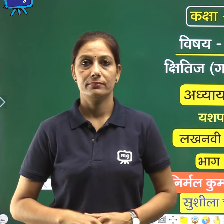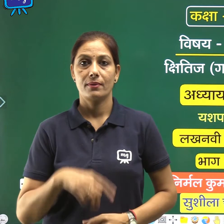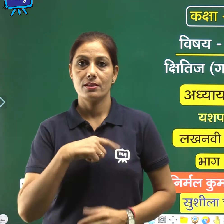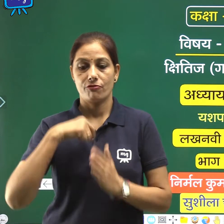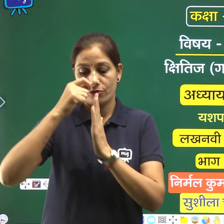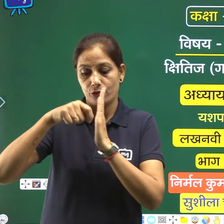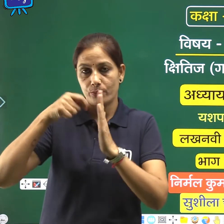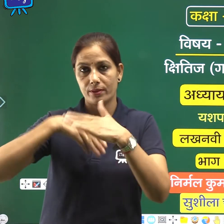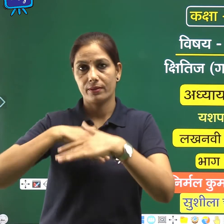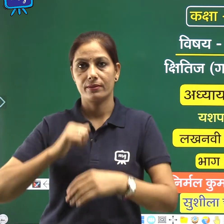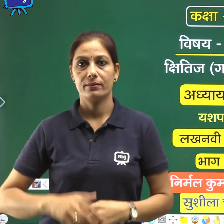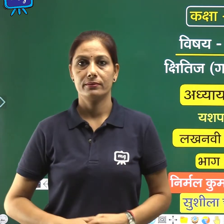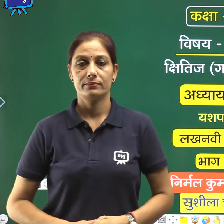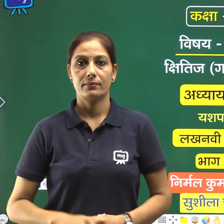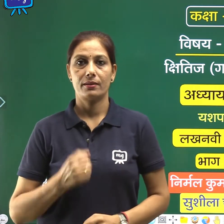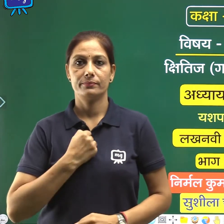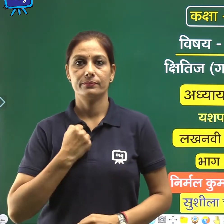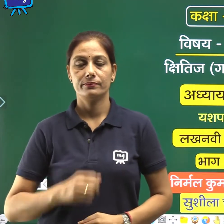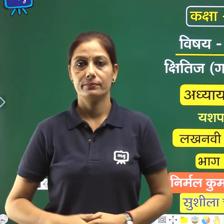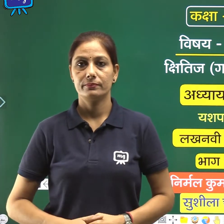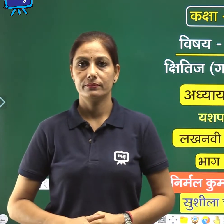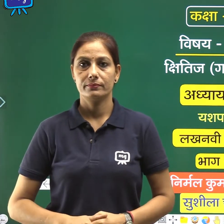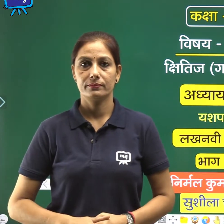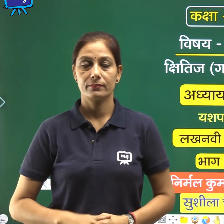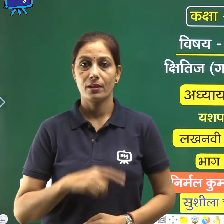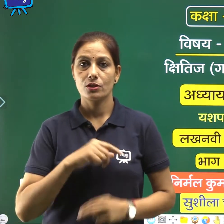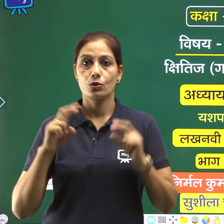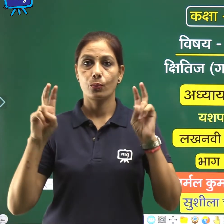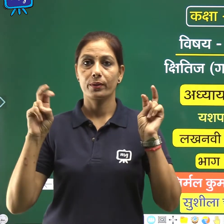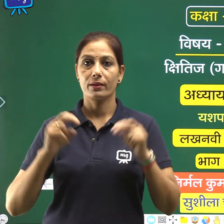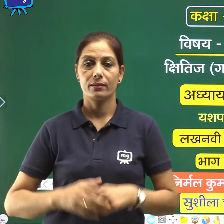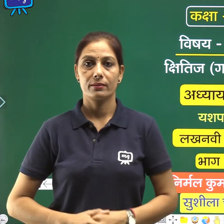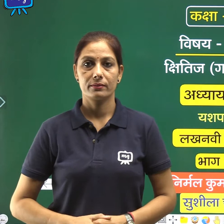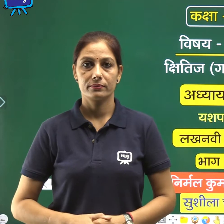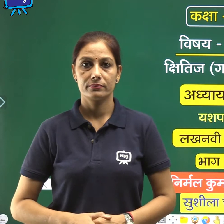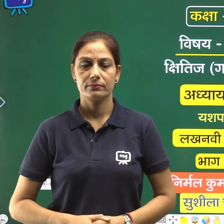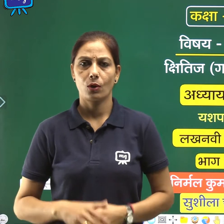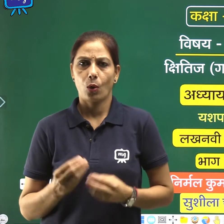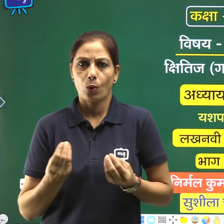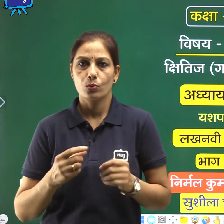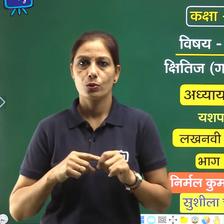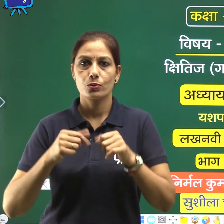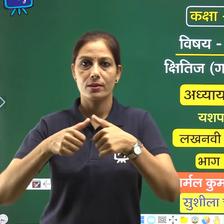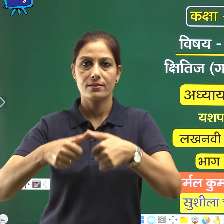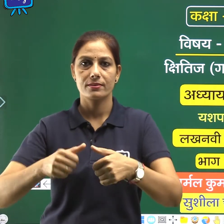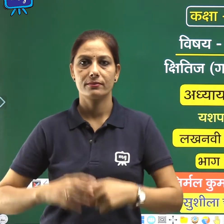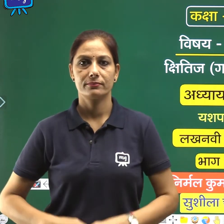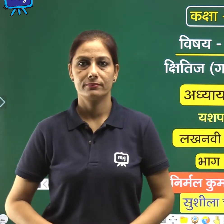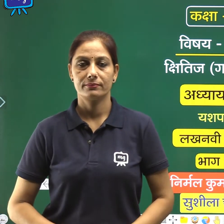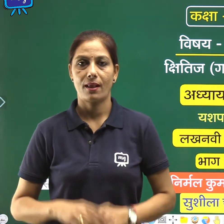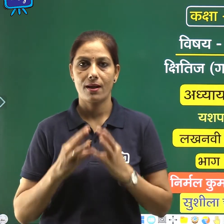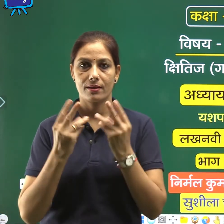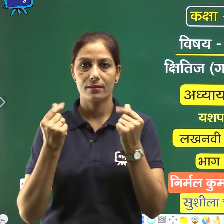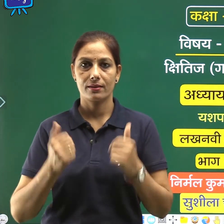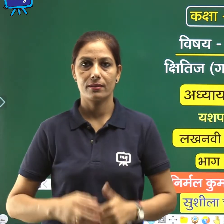इस वीडियो में हम इस अध्याय के कुछ प्रश्नोत्तर